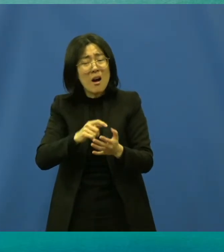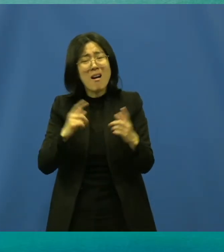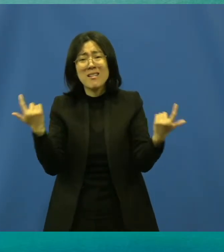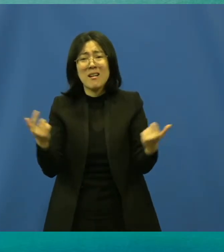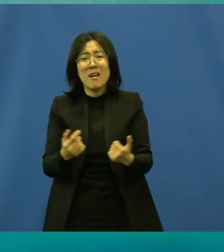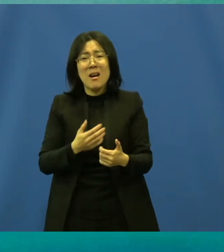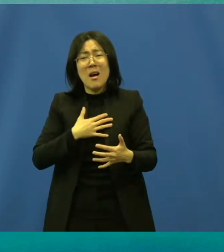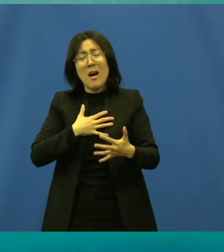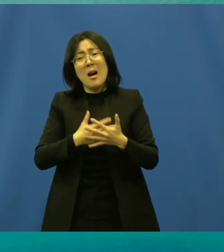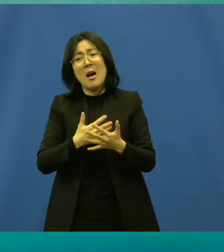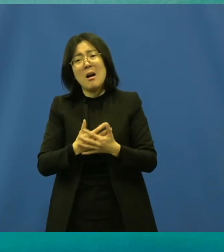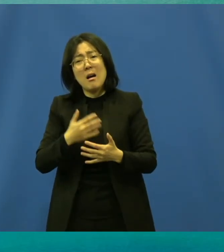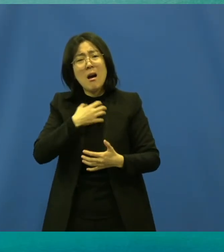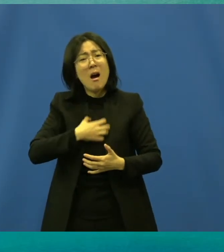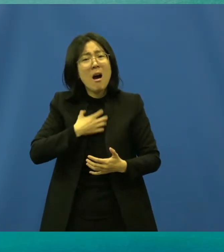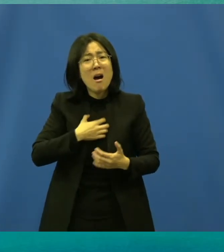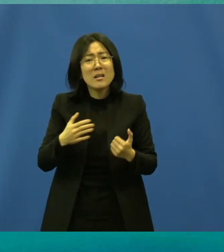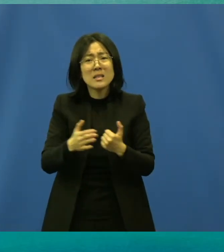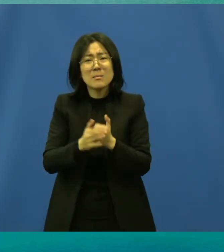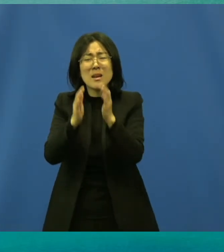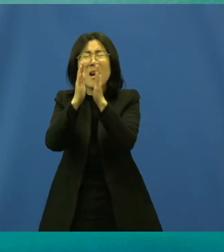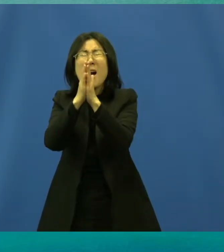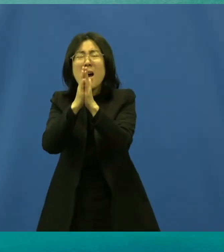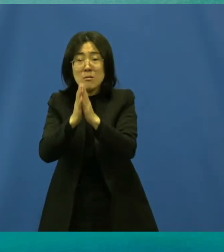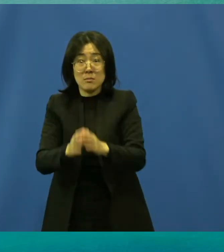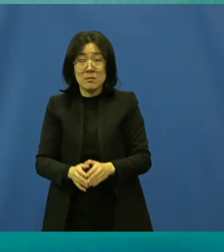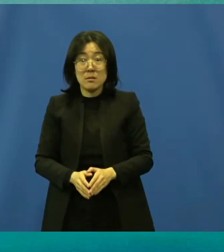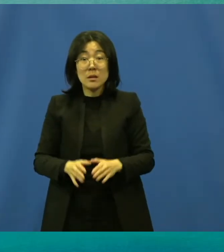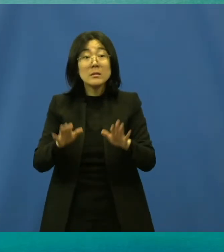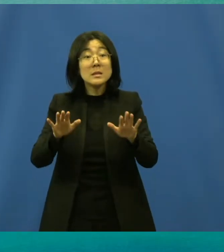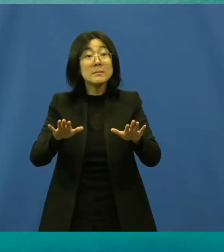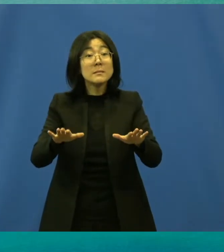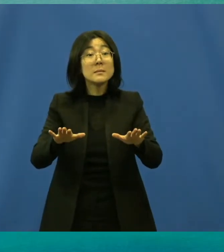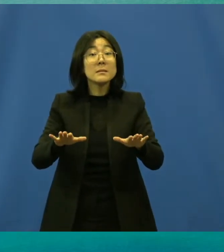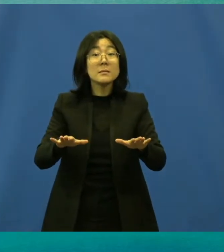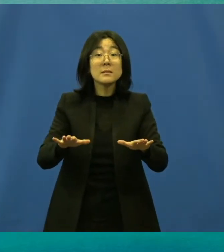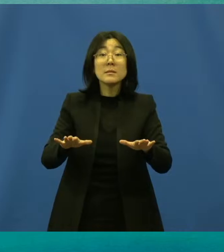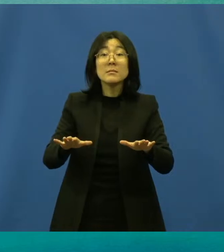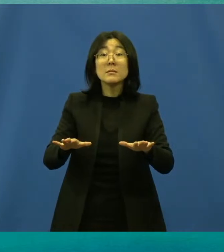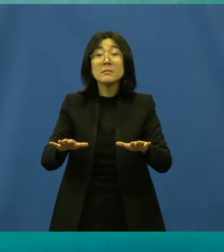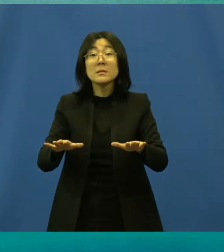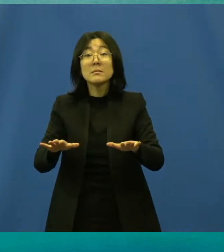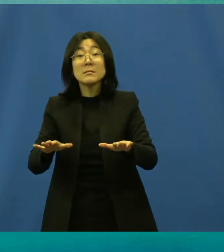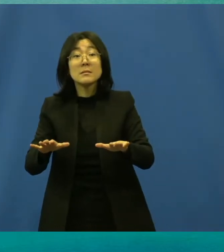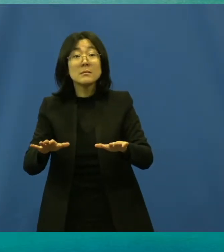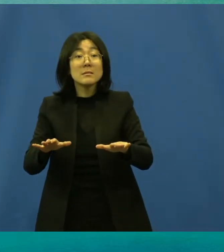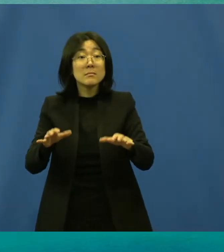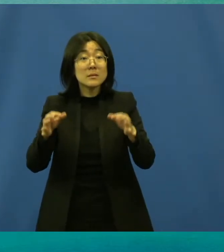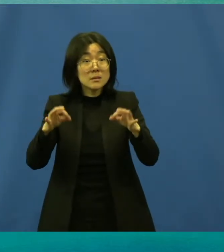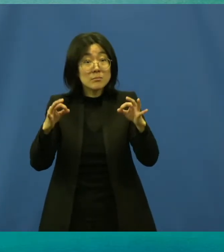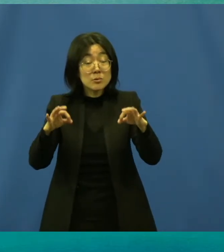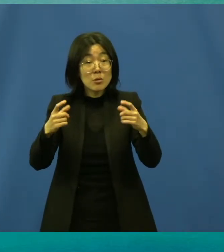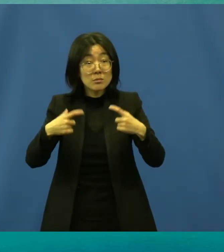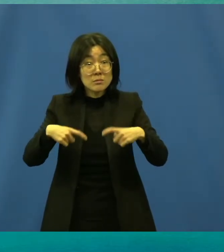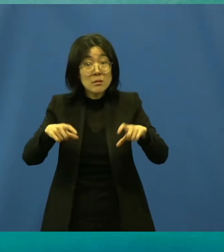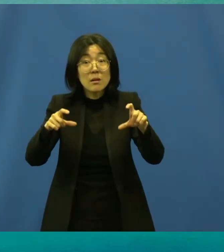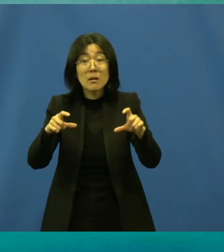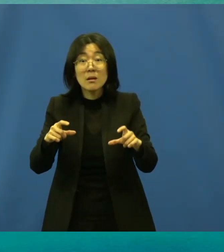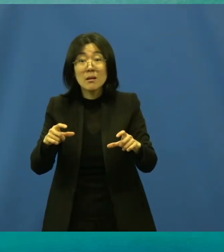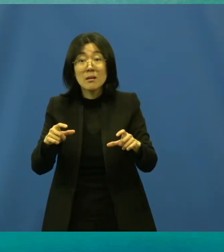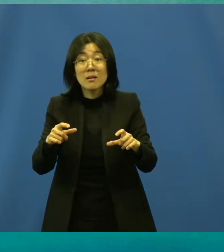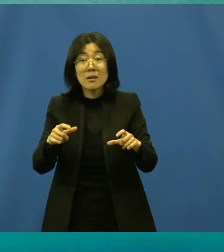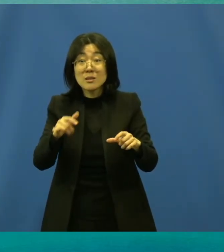이제는 철학기도 하는 교회도 많지 않습니다. 많지 않아요. 해도 그냥 간단하게